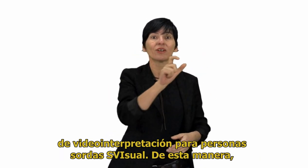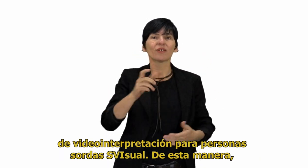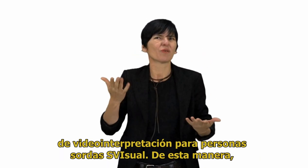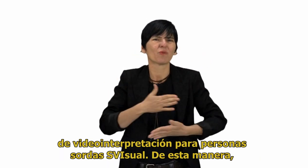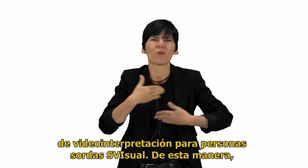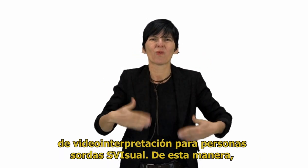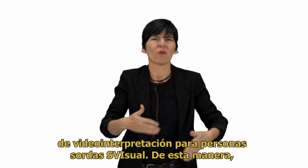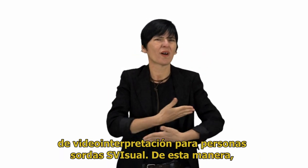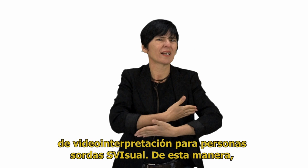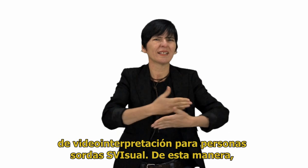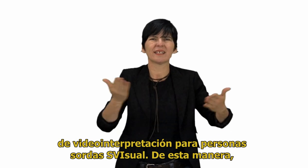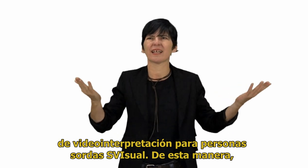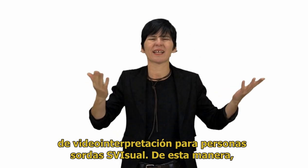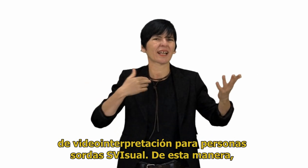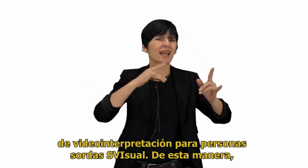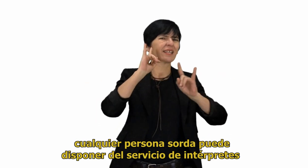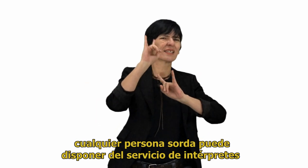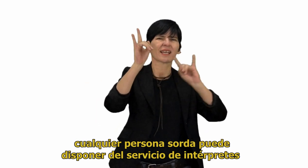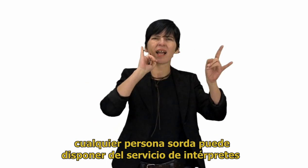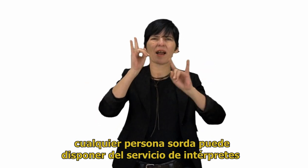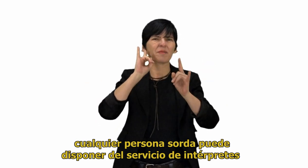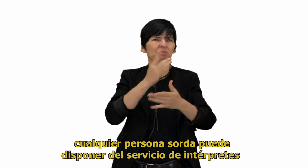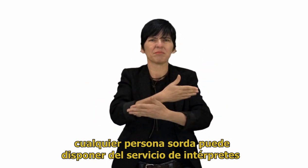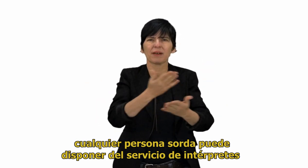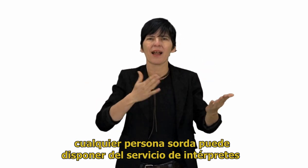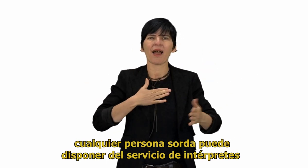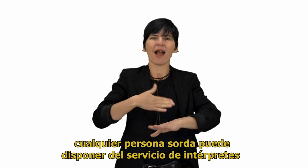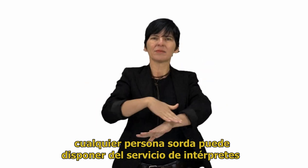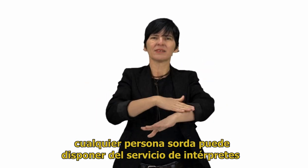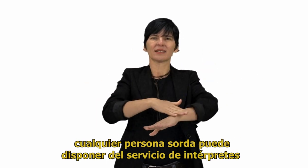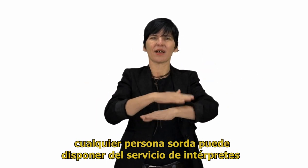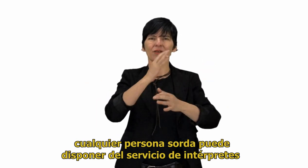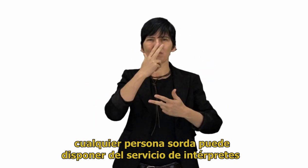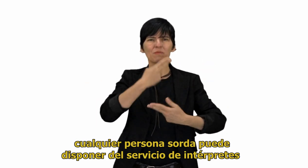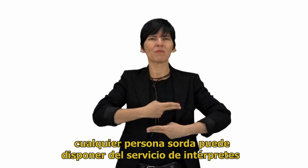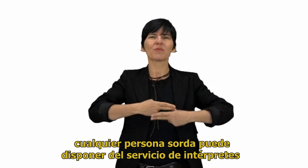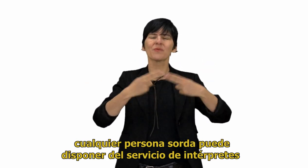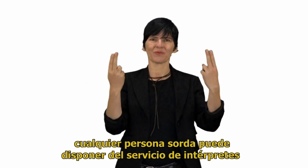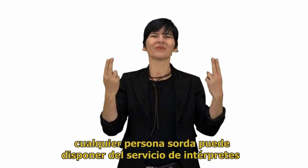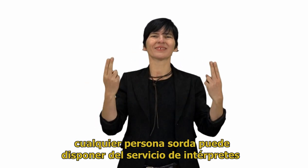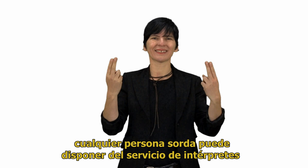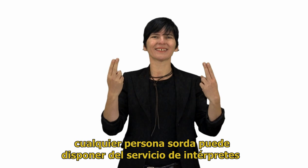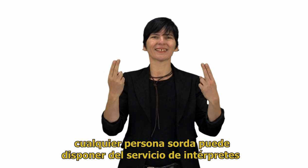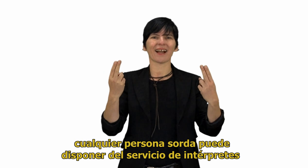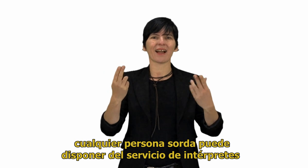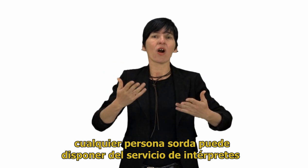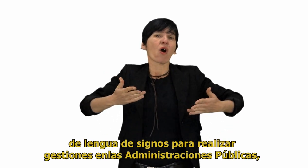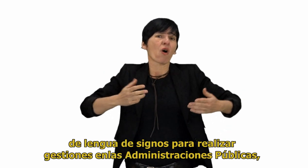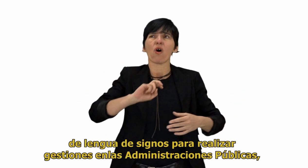De esta manera, cualquier persona sorda puede disponer del servicio de intérpretes de lengua de signos